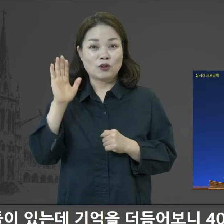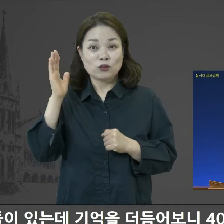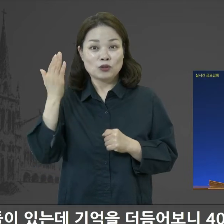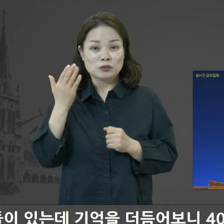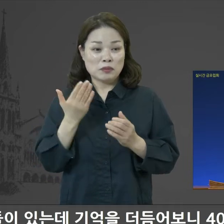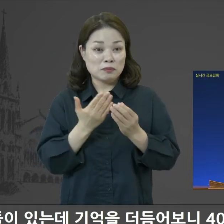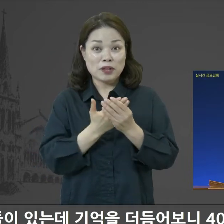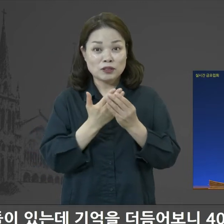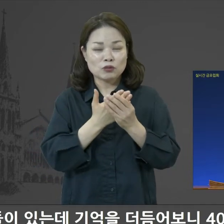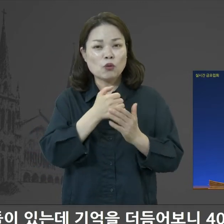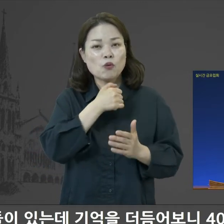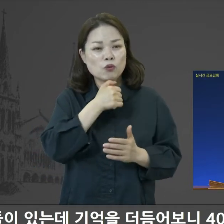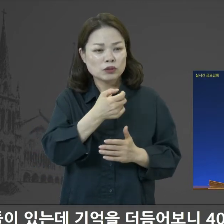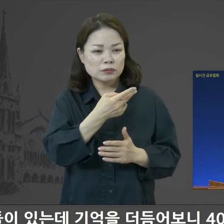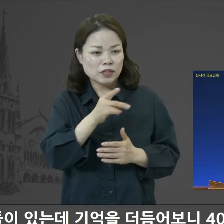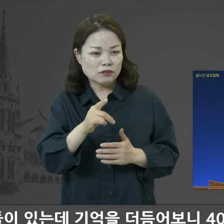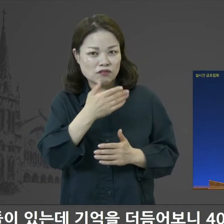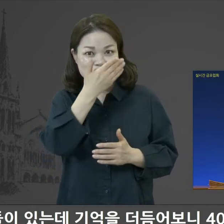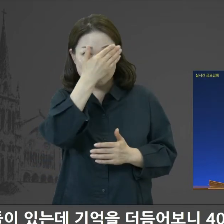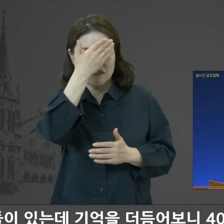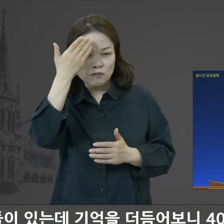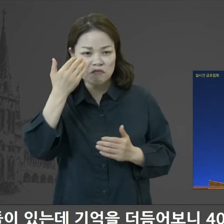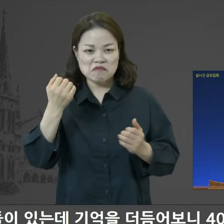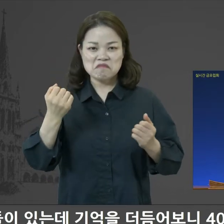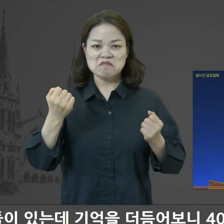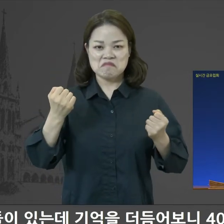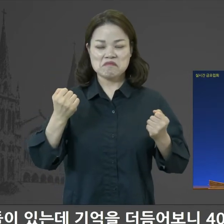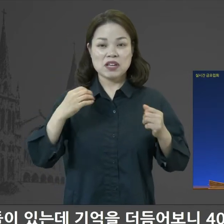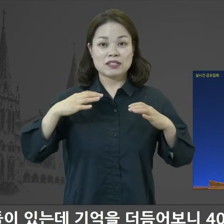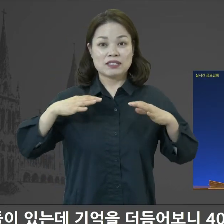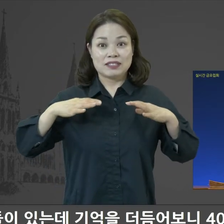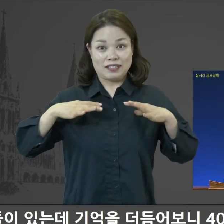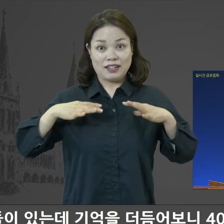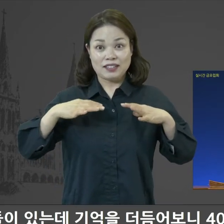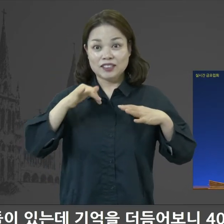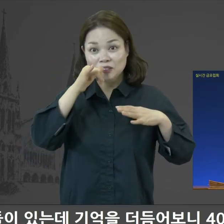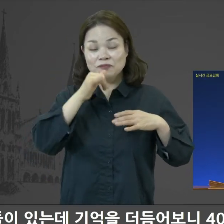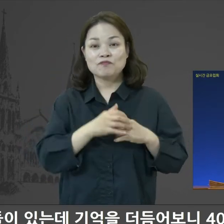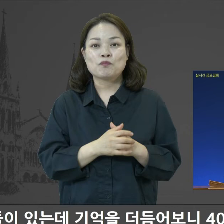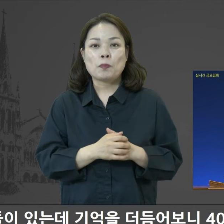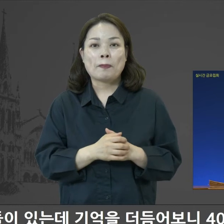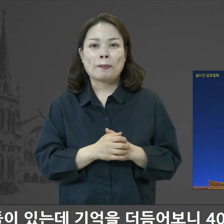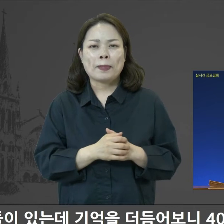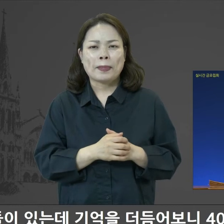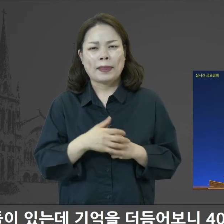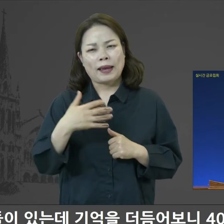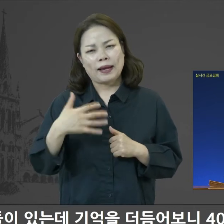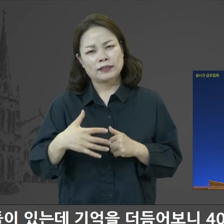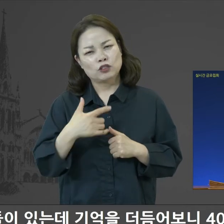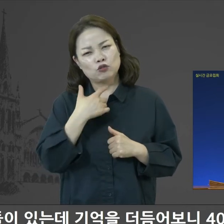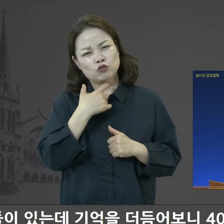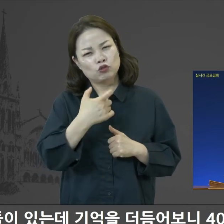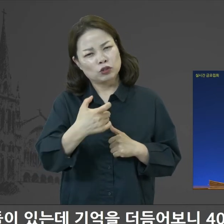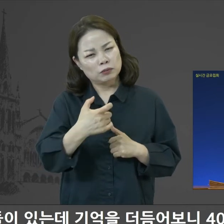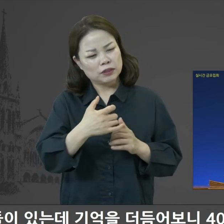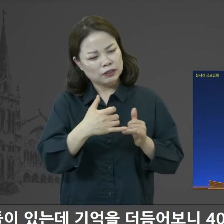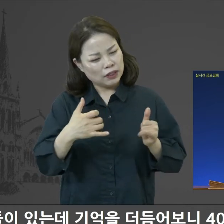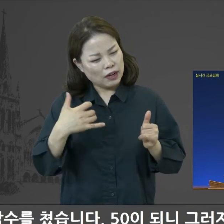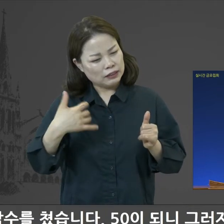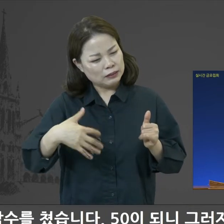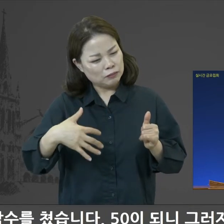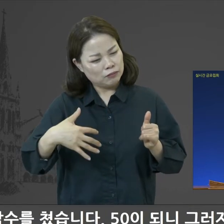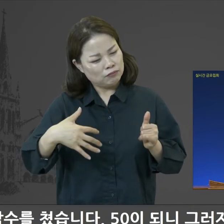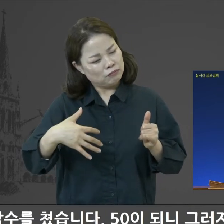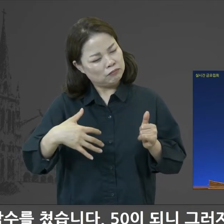하도 발달해갖고 이제 50도 굉장히 젊게 보여서 그걸 또 자랑하시는 분들이 있을 법한데 아직까지 60이 돼서 그런 분 못